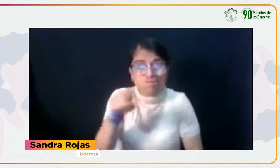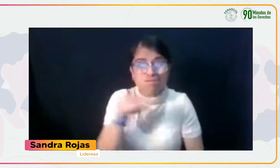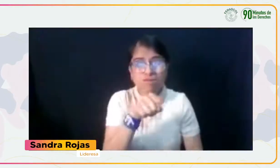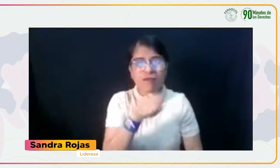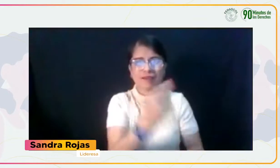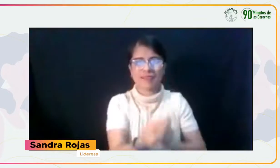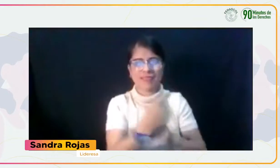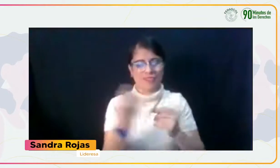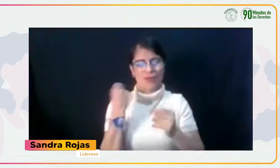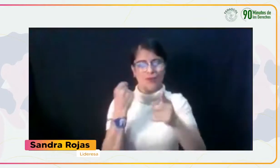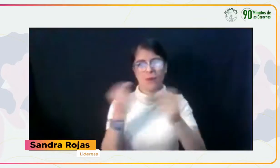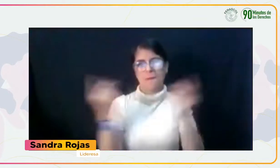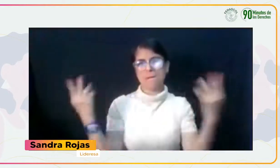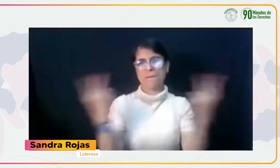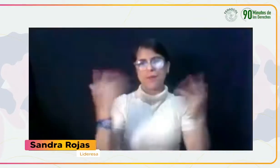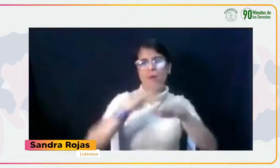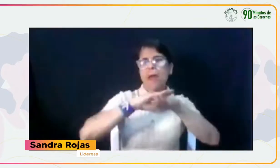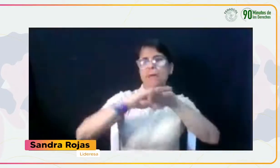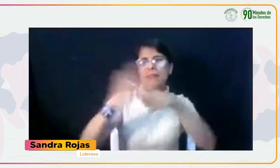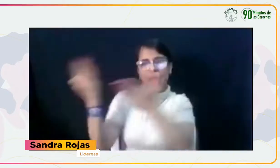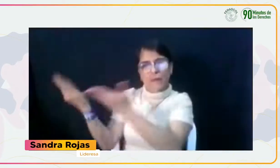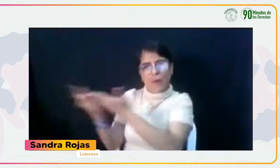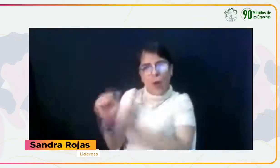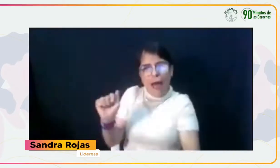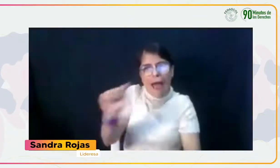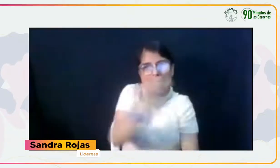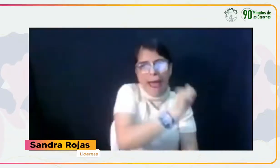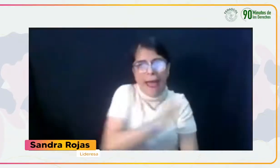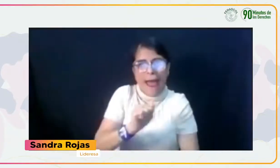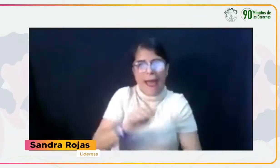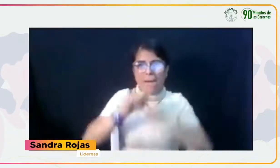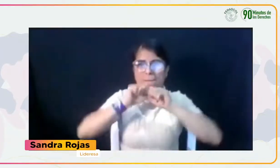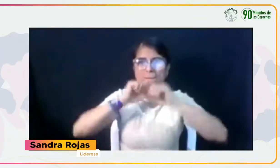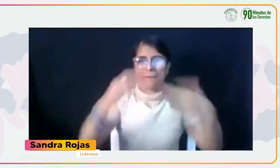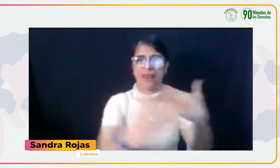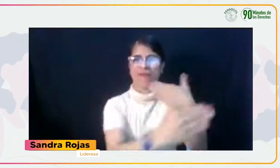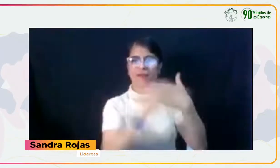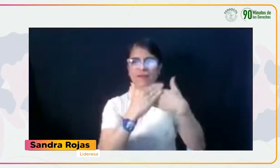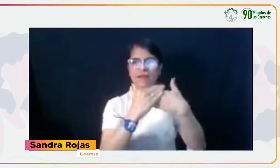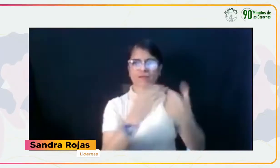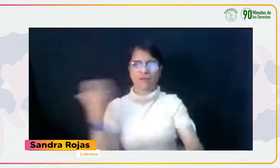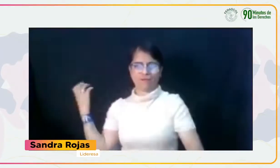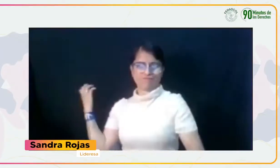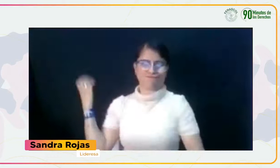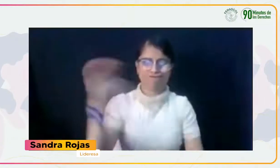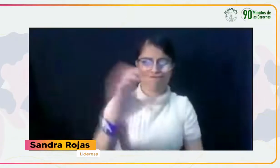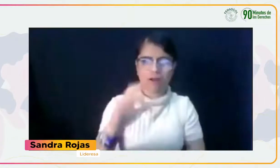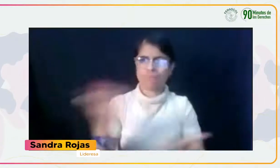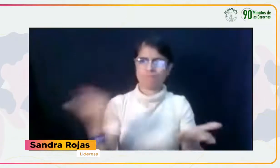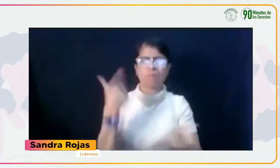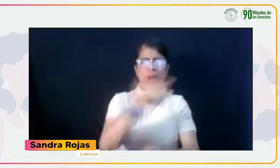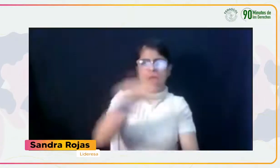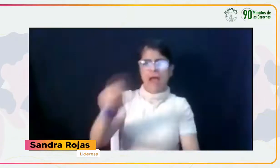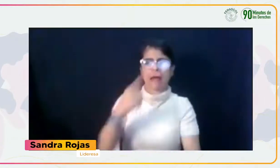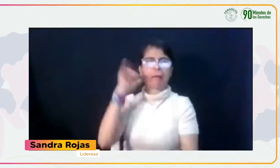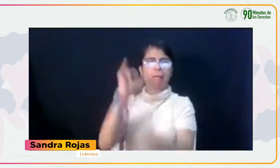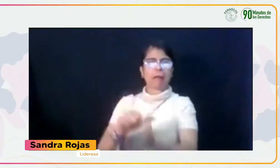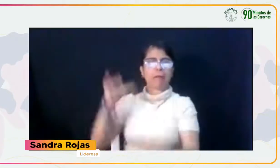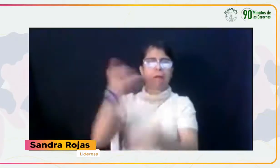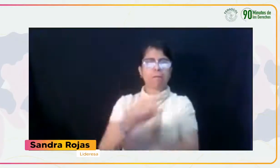nos permitiría eso. También, por ejemplo, en esta transmisión que tuvimos en vivo sobre mujeres, nosotros